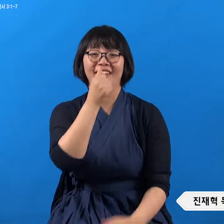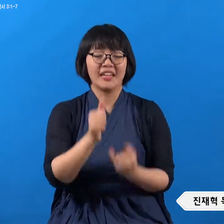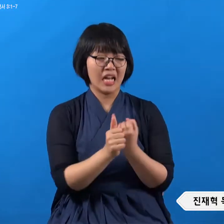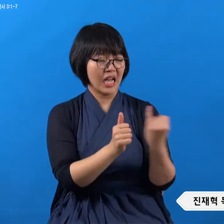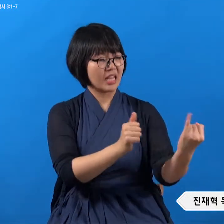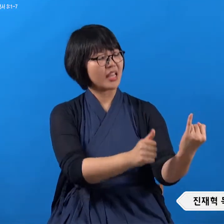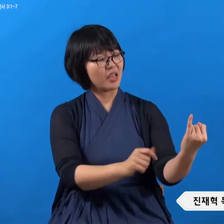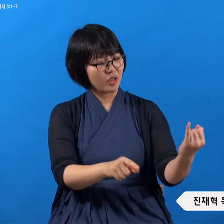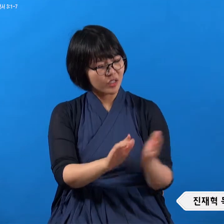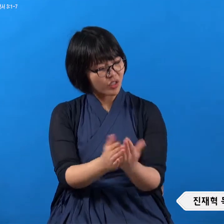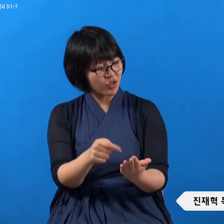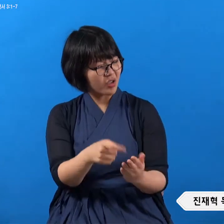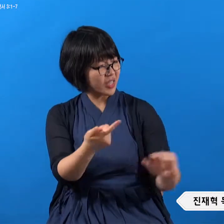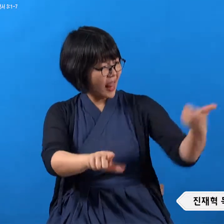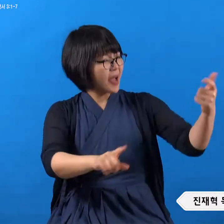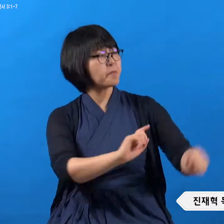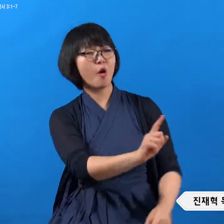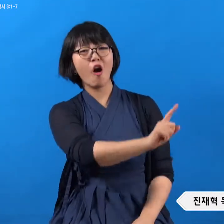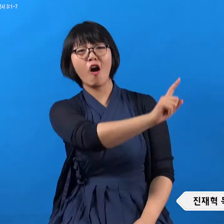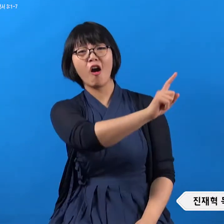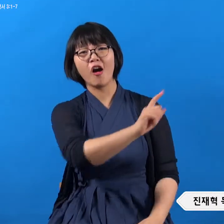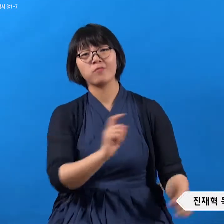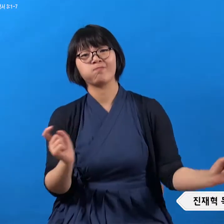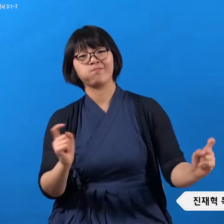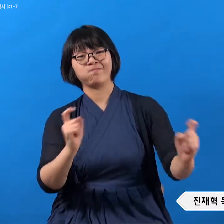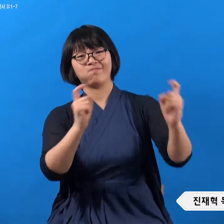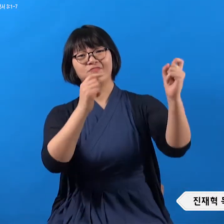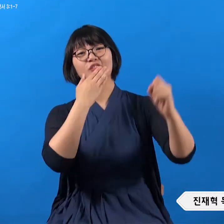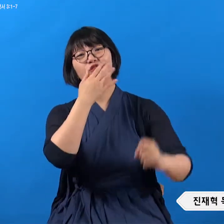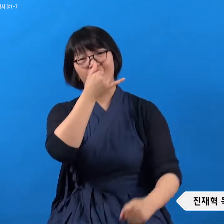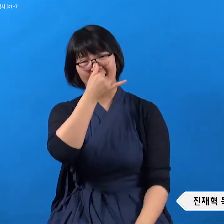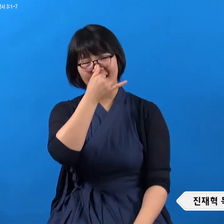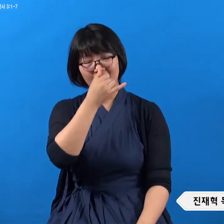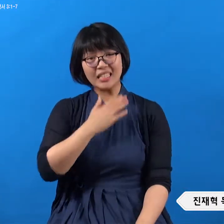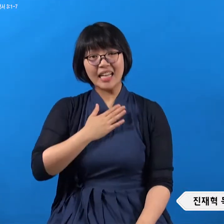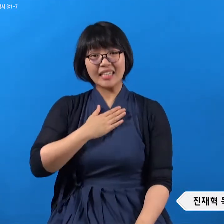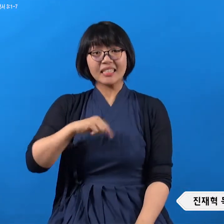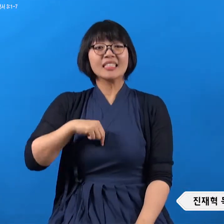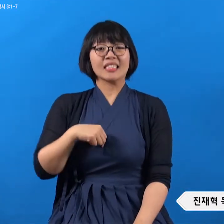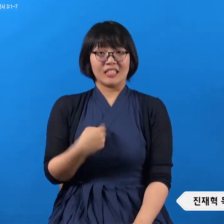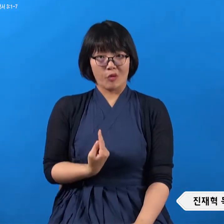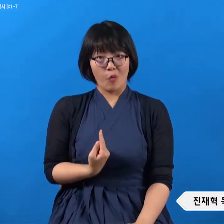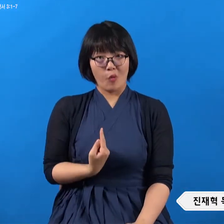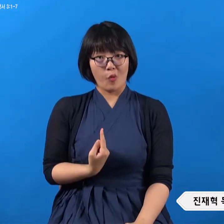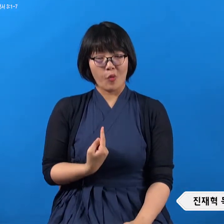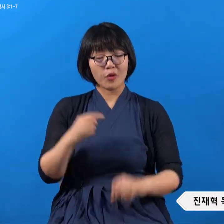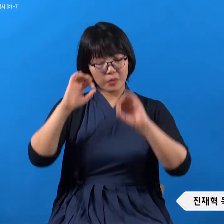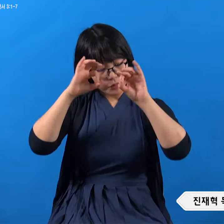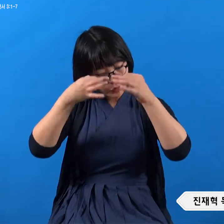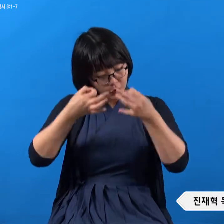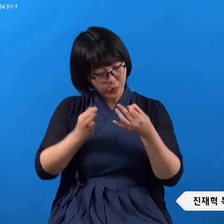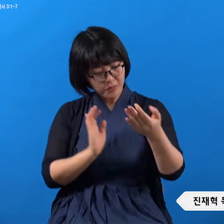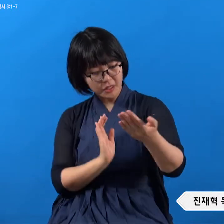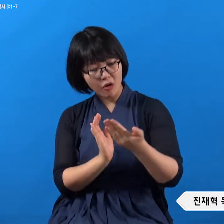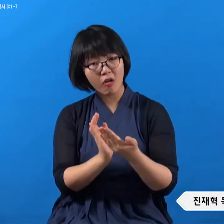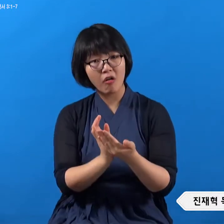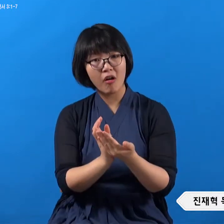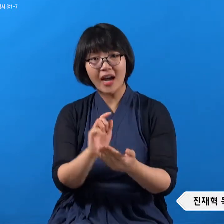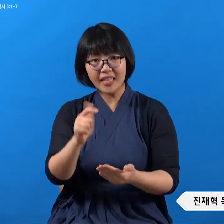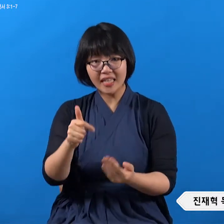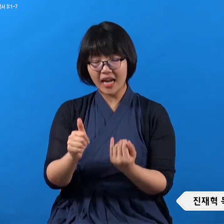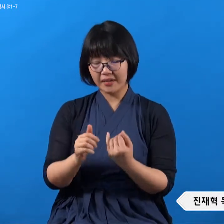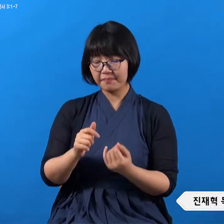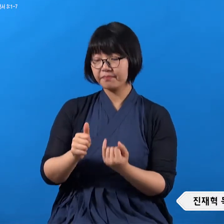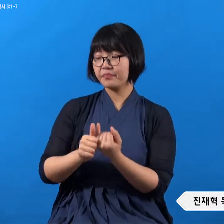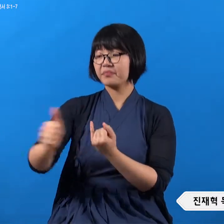말했는데 당신은 왜 그러냐고 라고 이야기하면서 내게 적용되어야 될 하나님의 말씀이 아니라